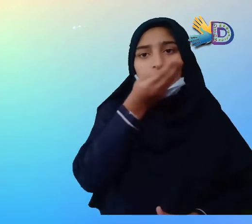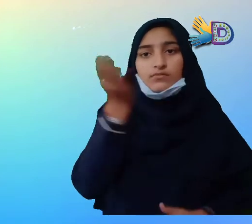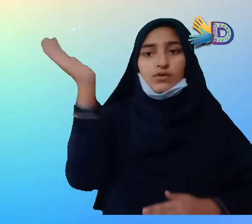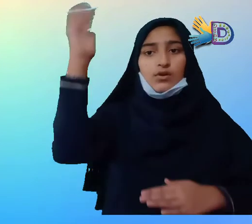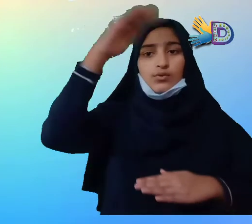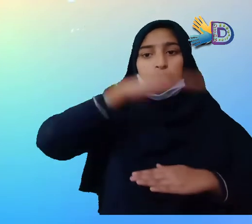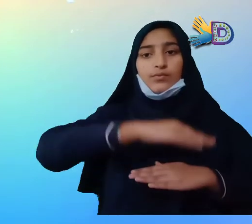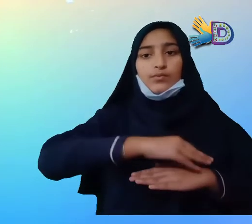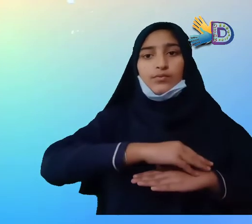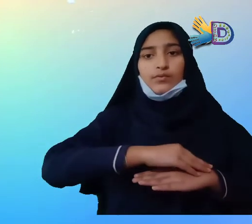ओस।